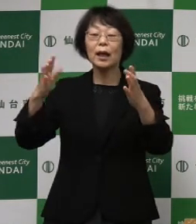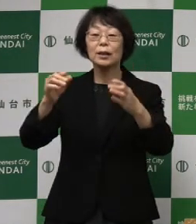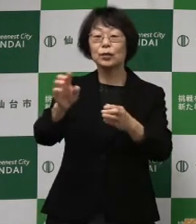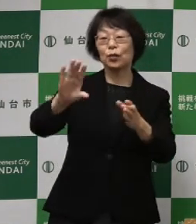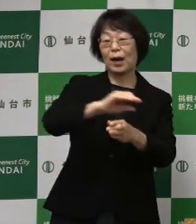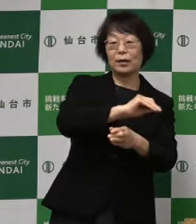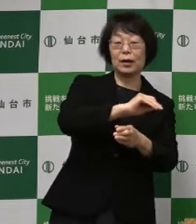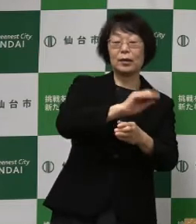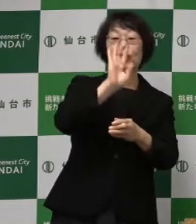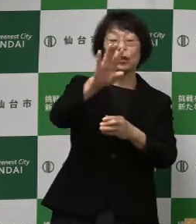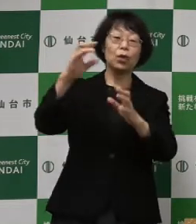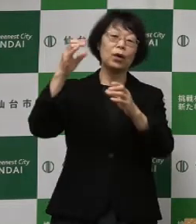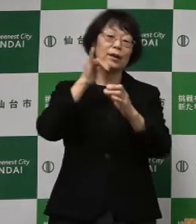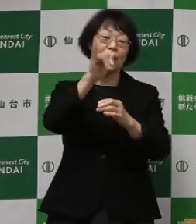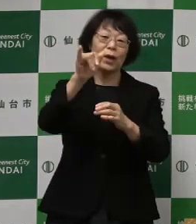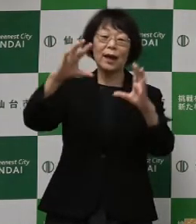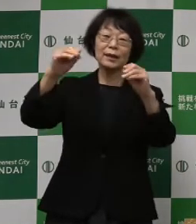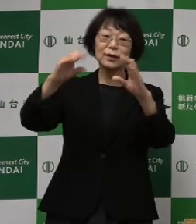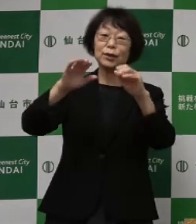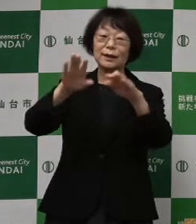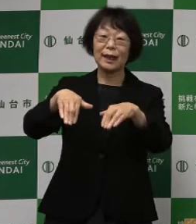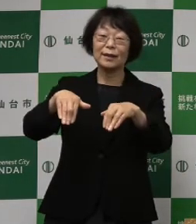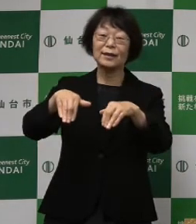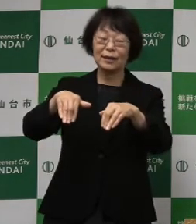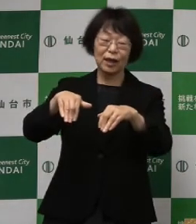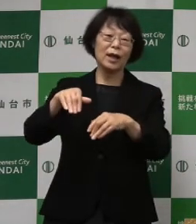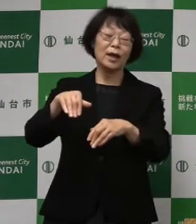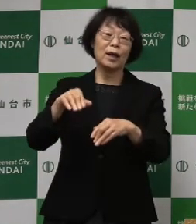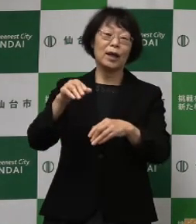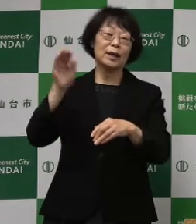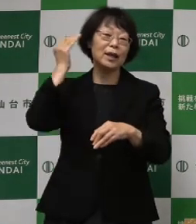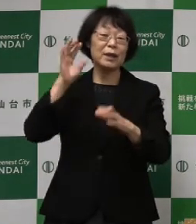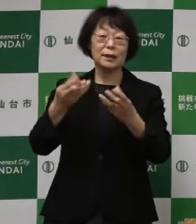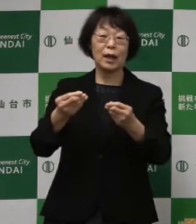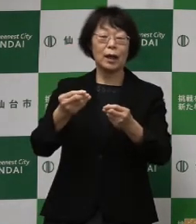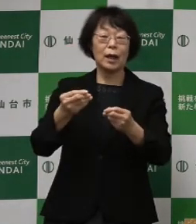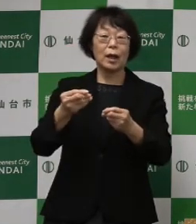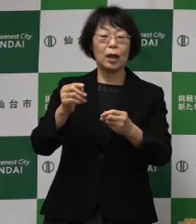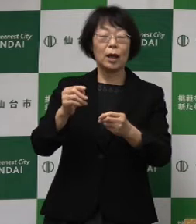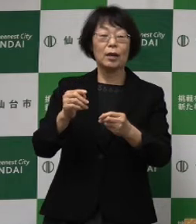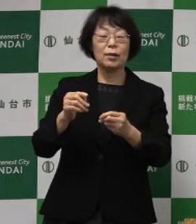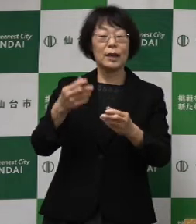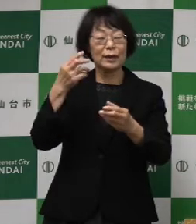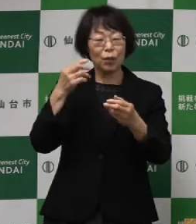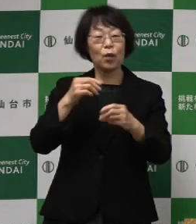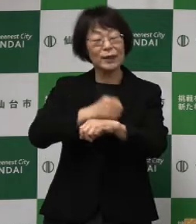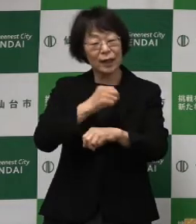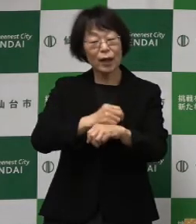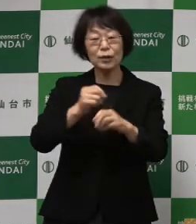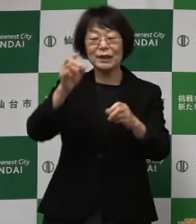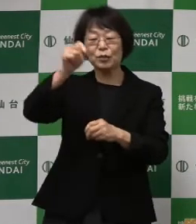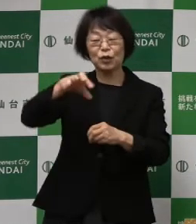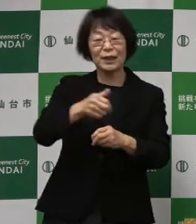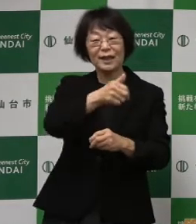後あの電話で少しお話をされていたと思いますが、あのどうしてあのそのような、あのせっかくいらっしゃったんで、こうもうちょっ